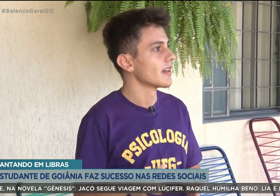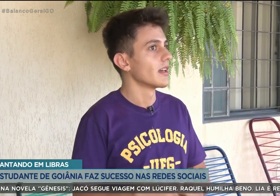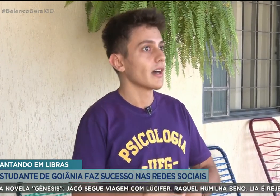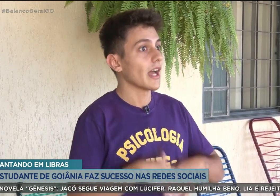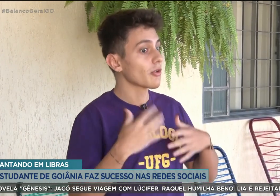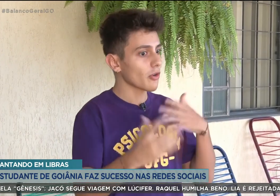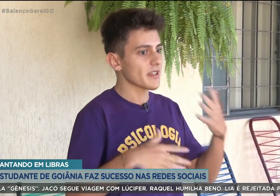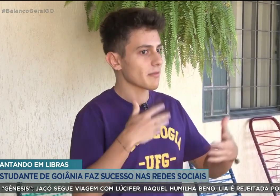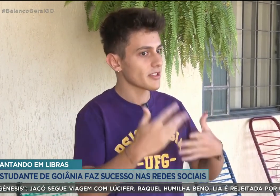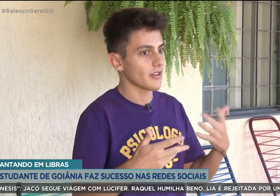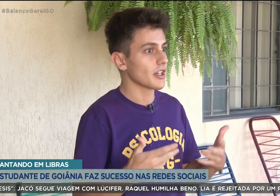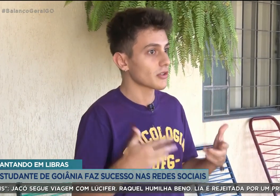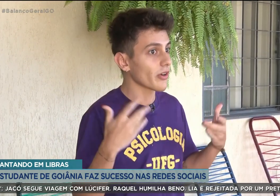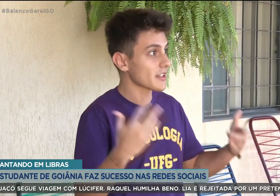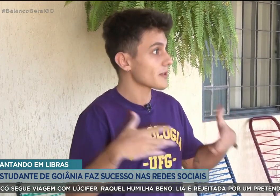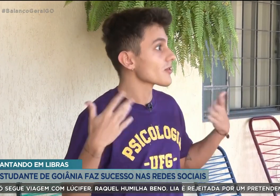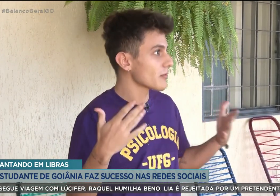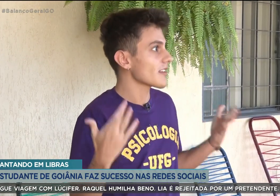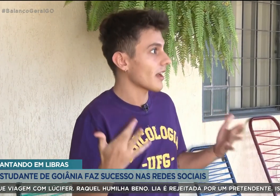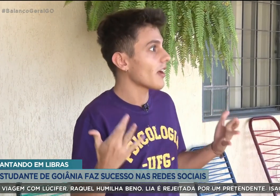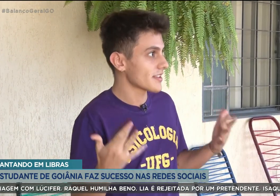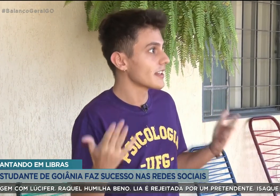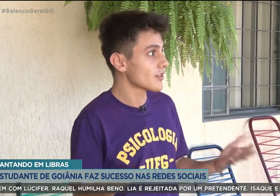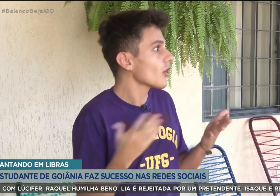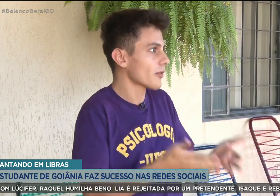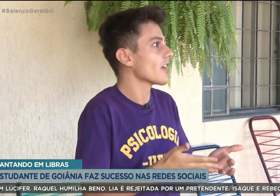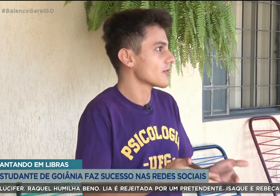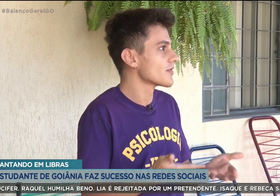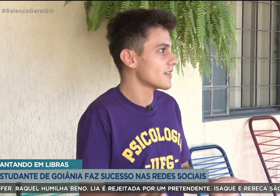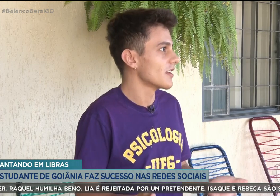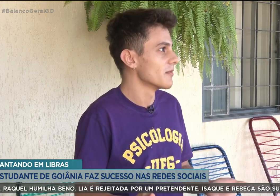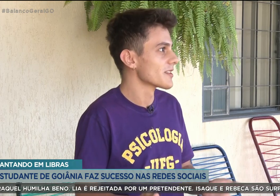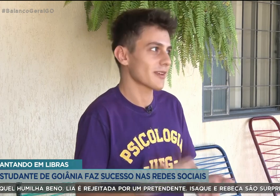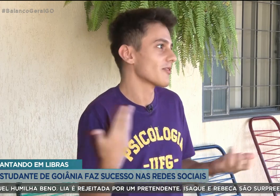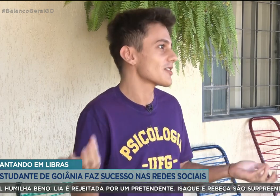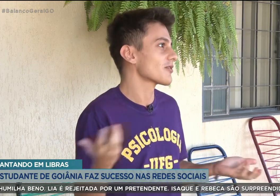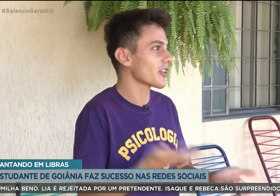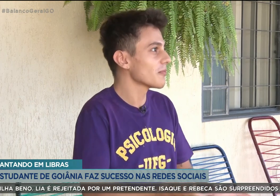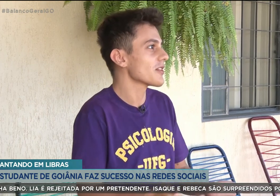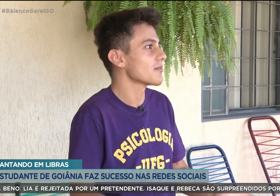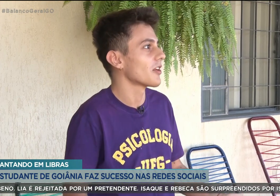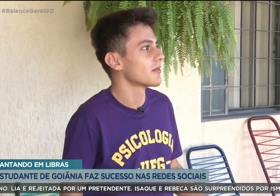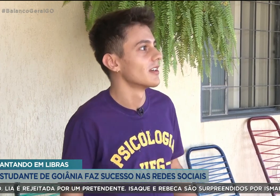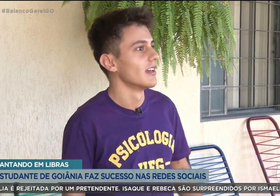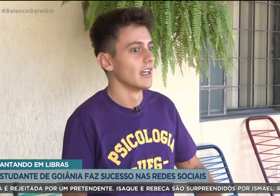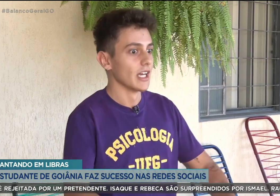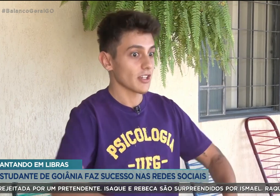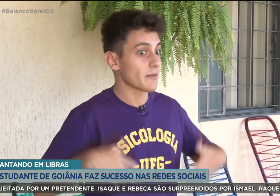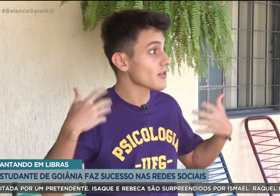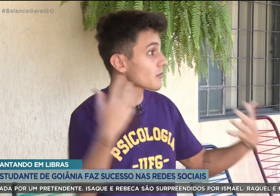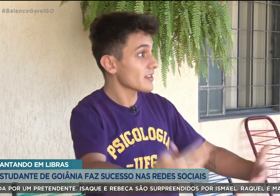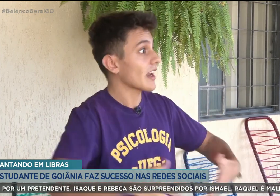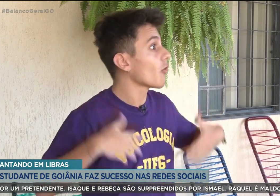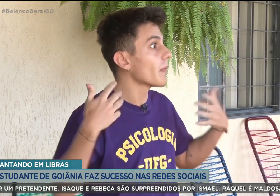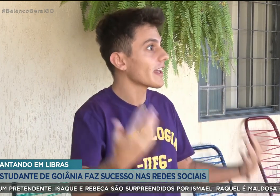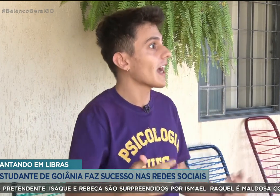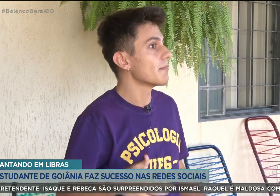Aí quando eu comecei a postar no TikTok As pessoas começaram a seguir só por causa dos vídeos de Libras Porque no TikTok eu não posto poema Então as pessoas começaram a acompanhar e